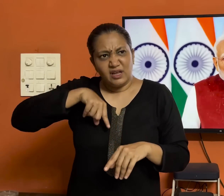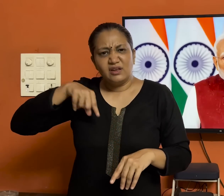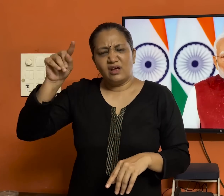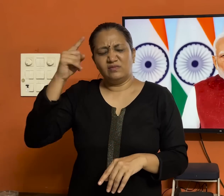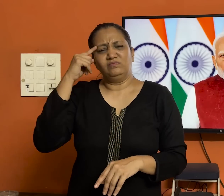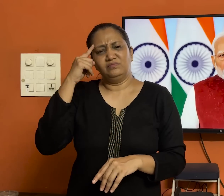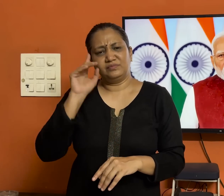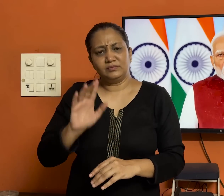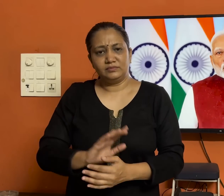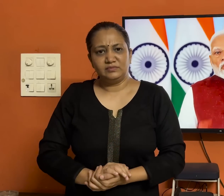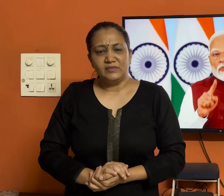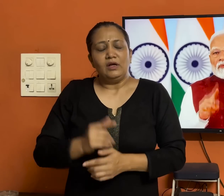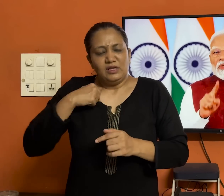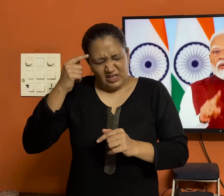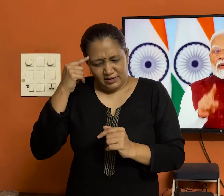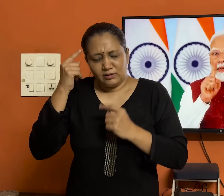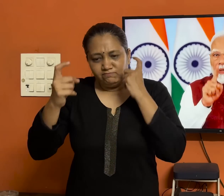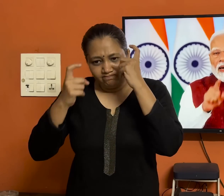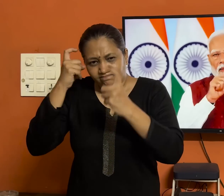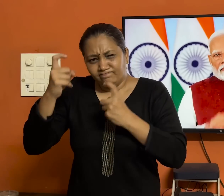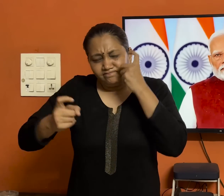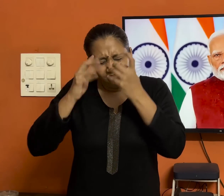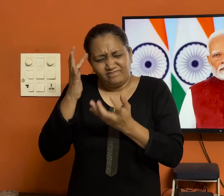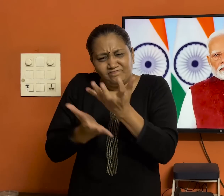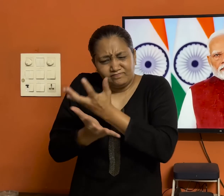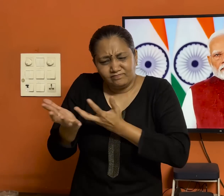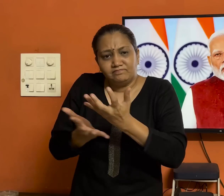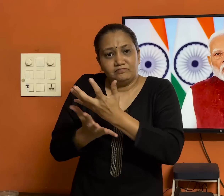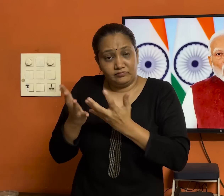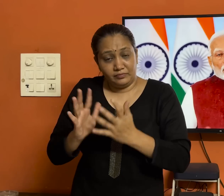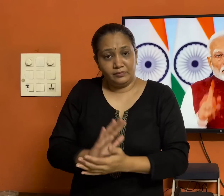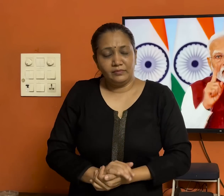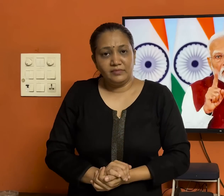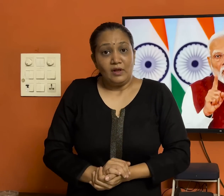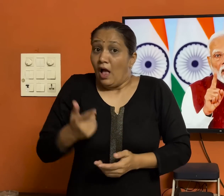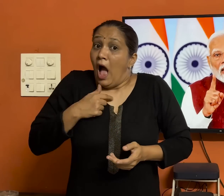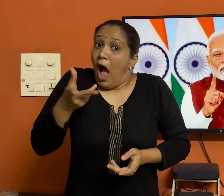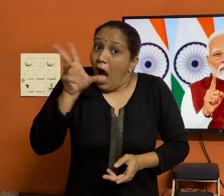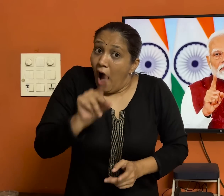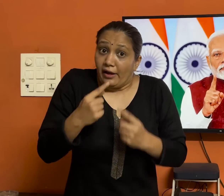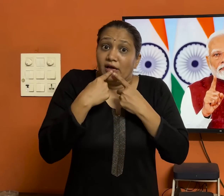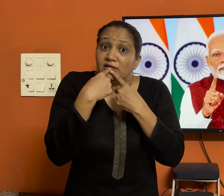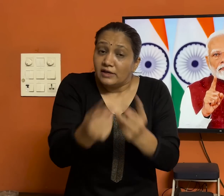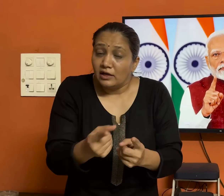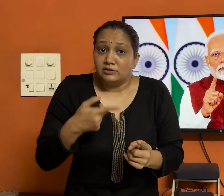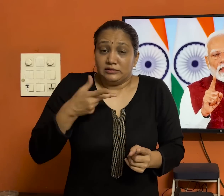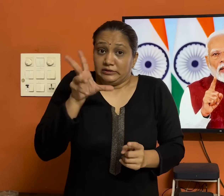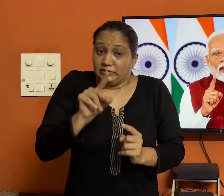भी उस पर विचार किया। और मैं फिर दोहरा रहा हूं,